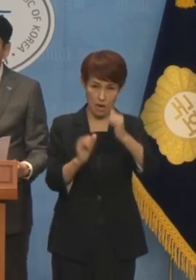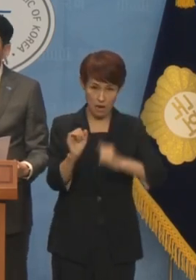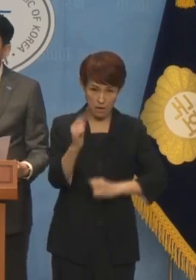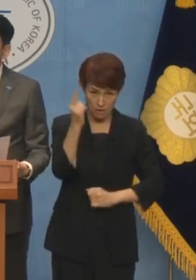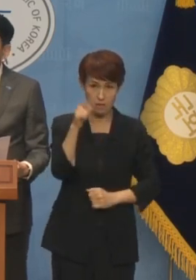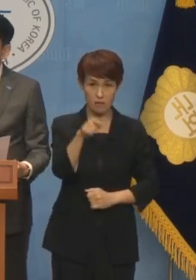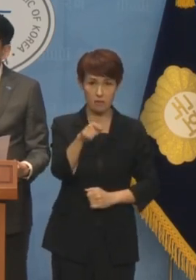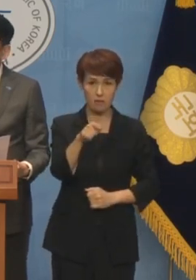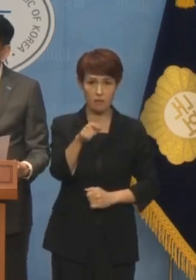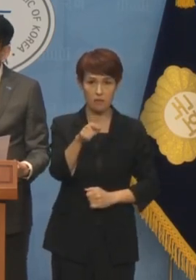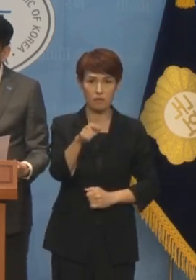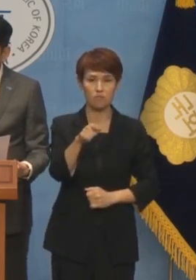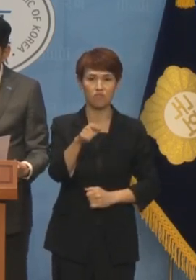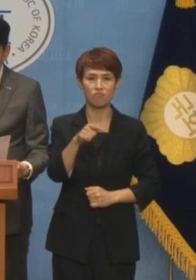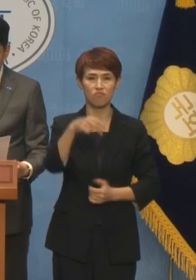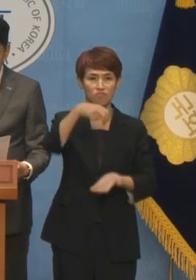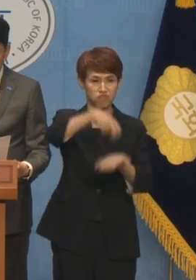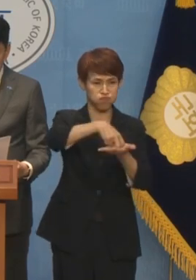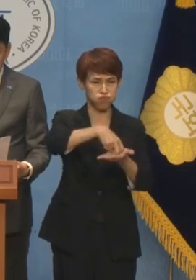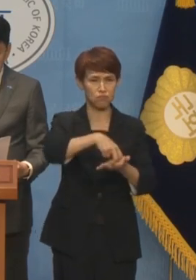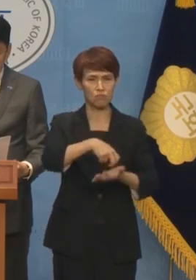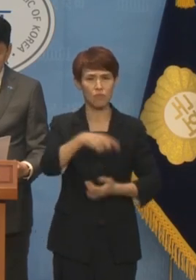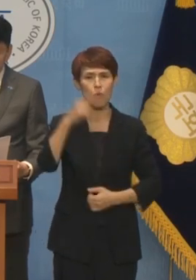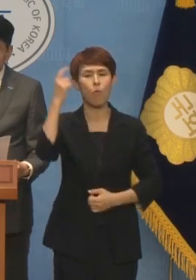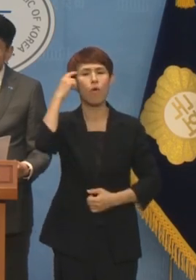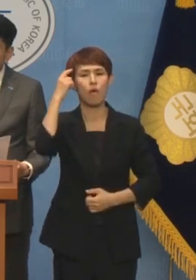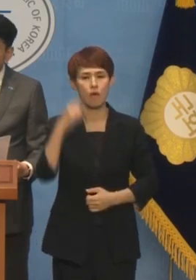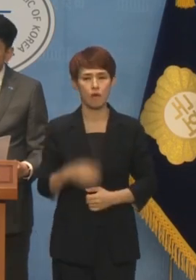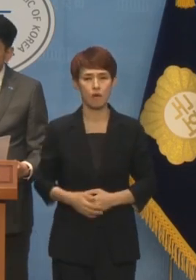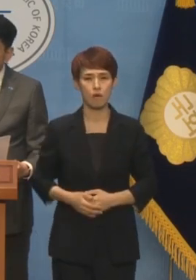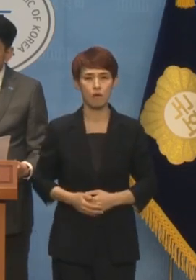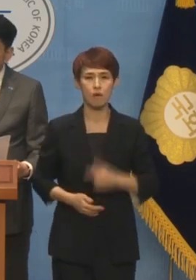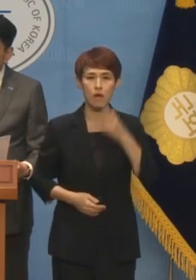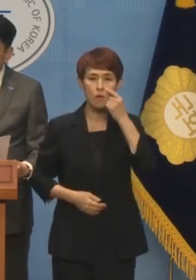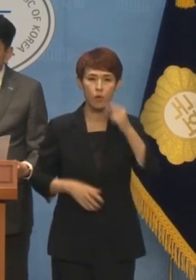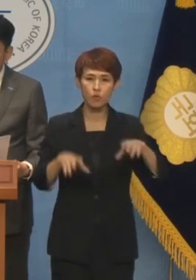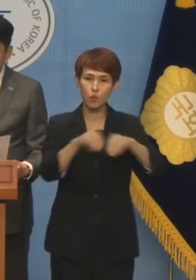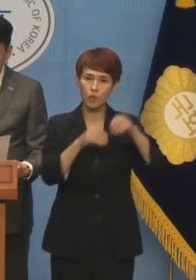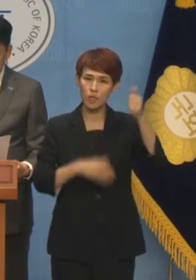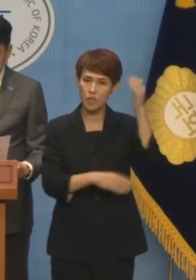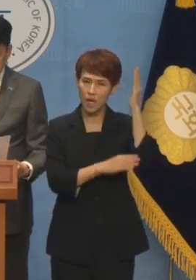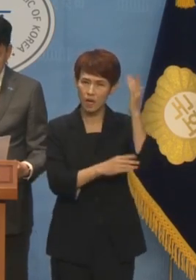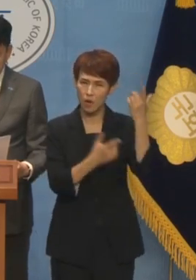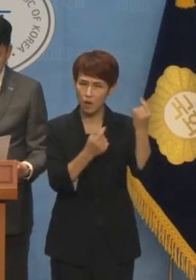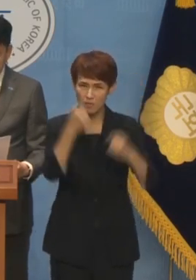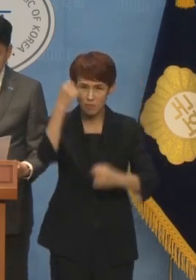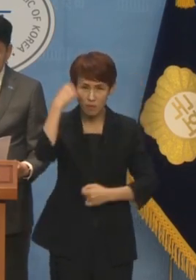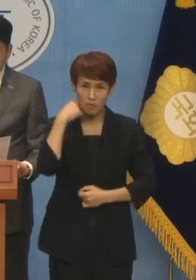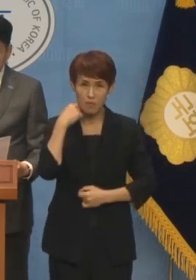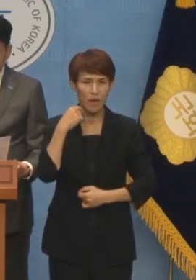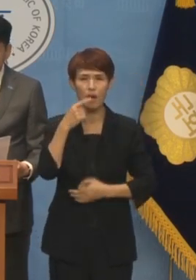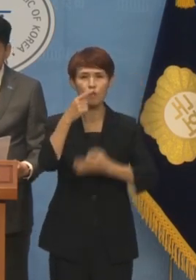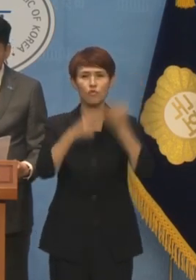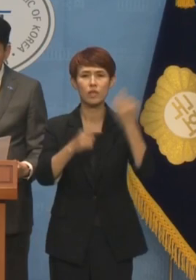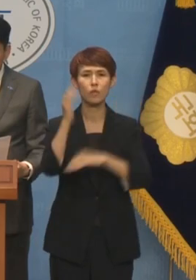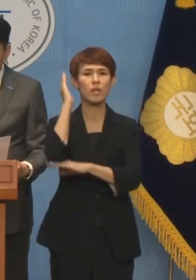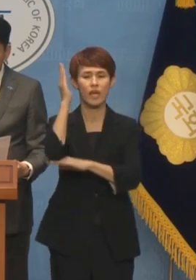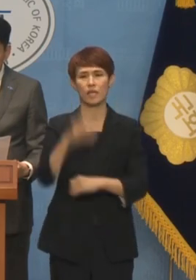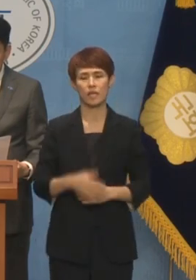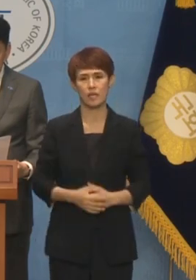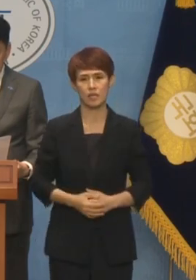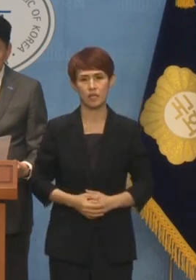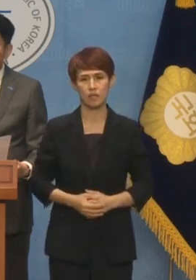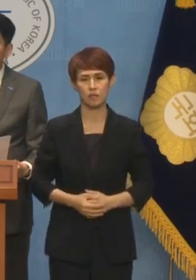생각을 받아들일 수 없다. 일본 총리의 발음처럼 들리지 않습니까? 대한민국